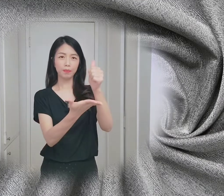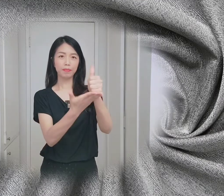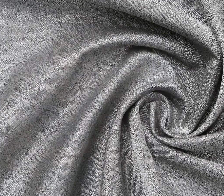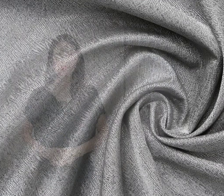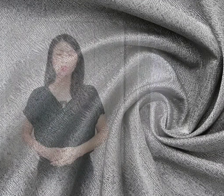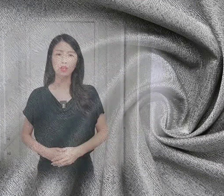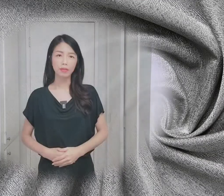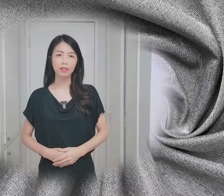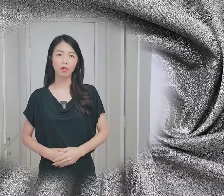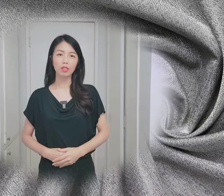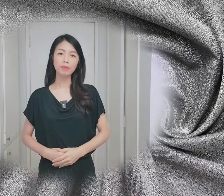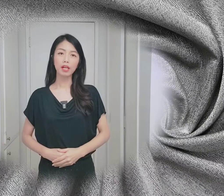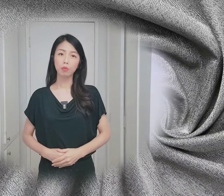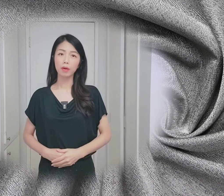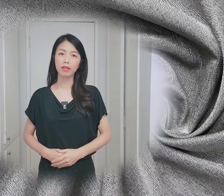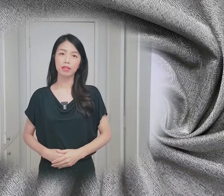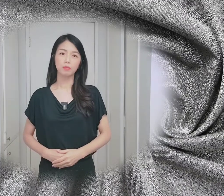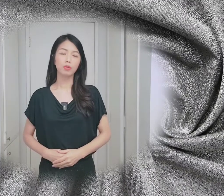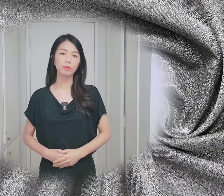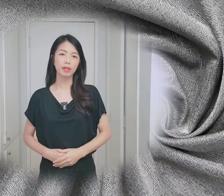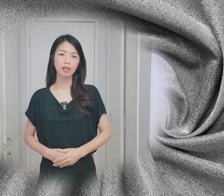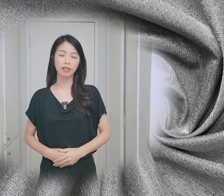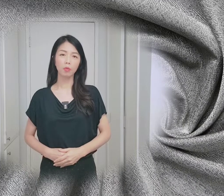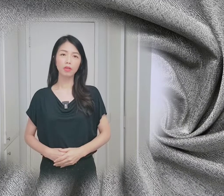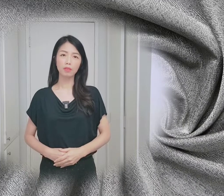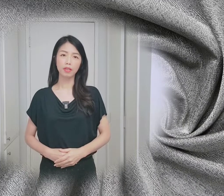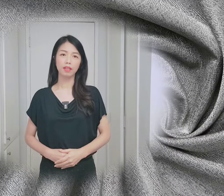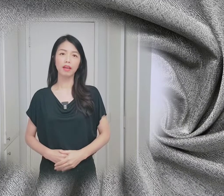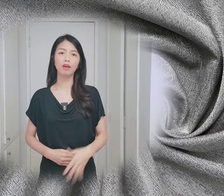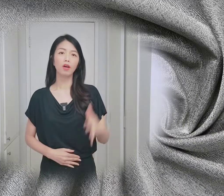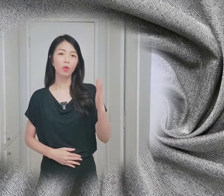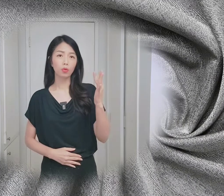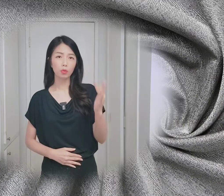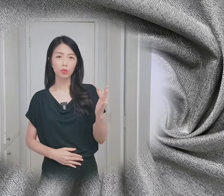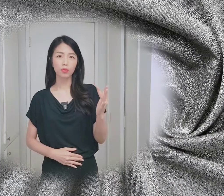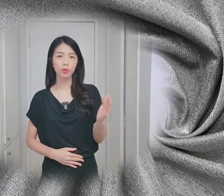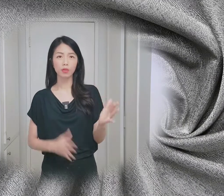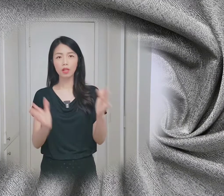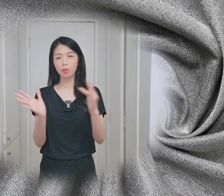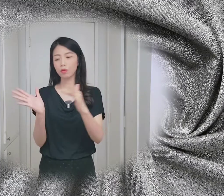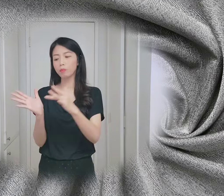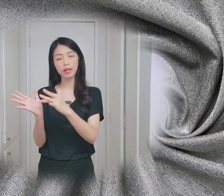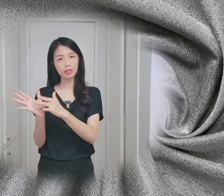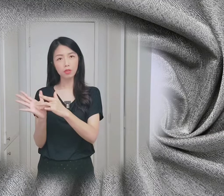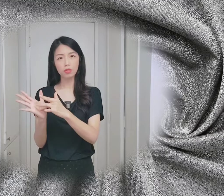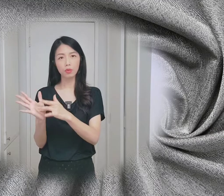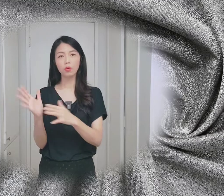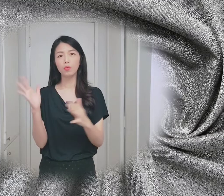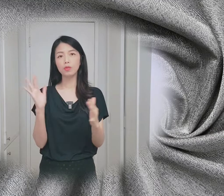예수님. 예수님은 십자가에 못 박히신 모습을 그대로 표현하시면 되는데요. 오른손 중지로는